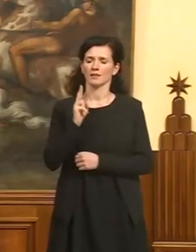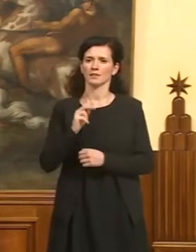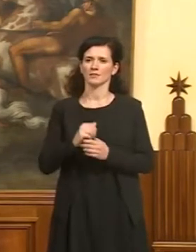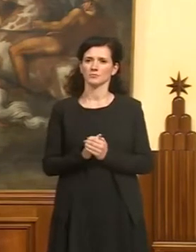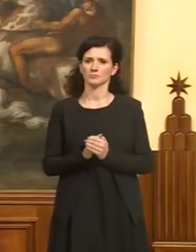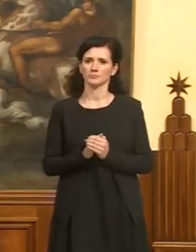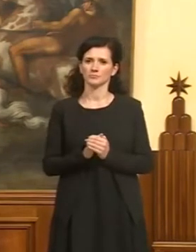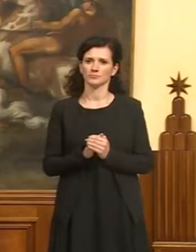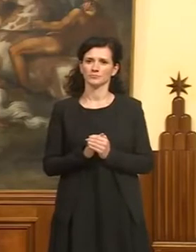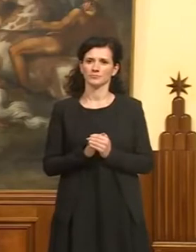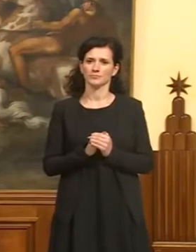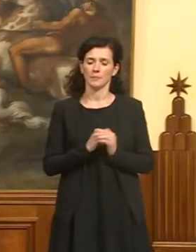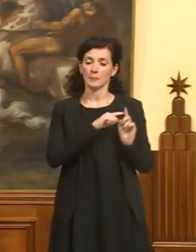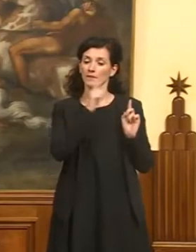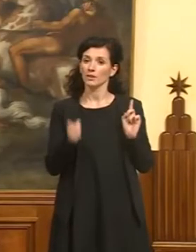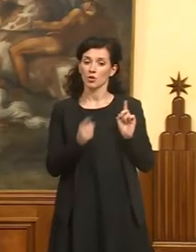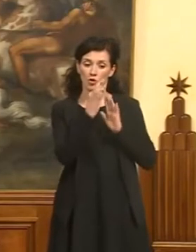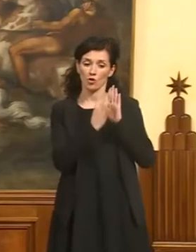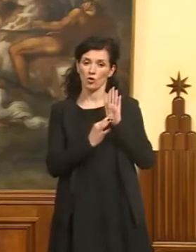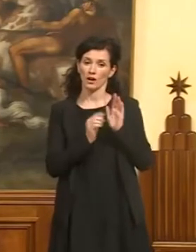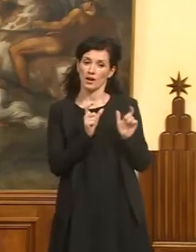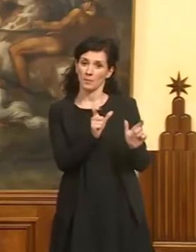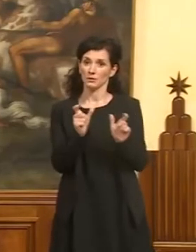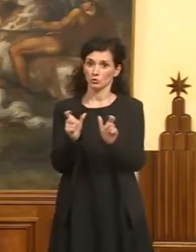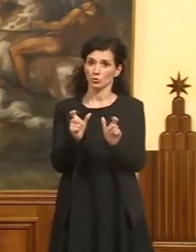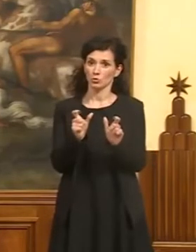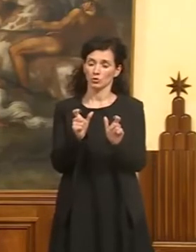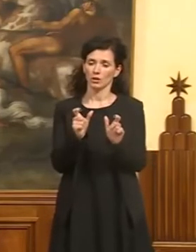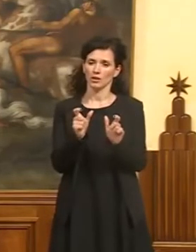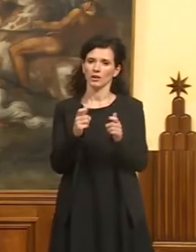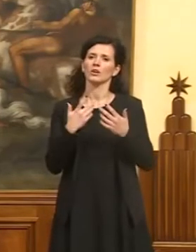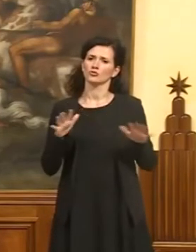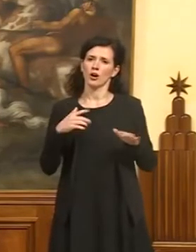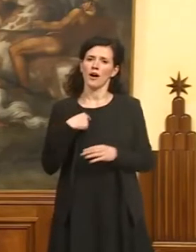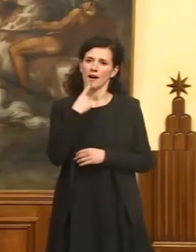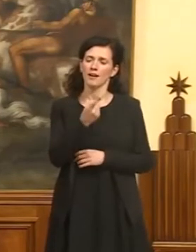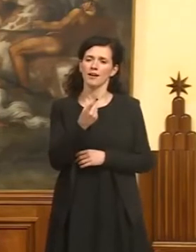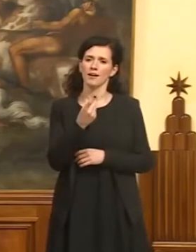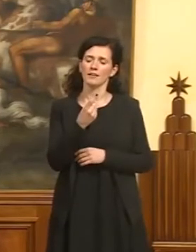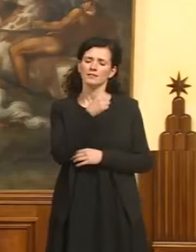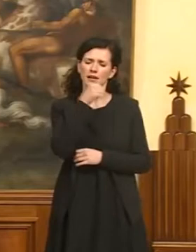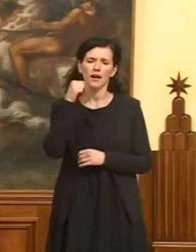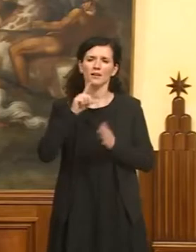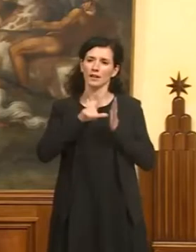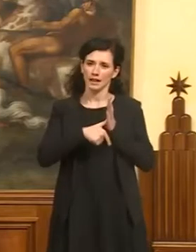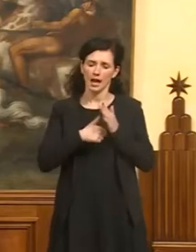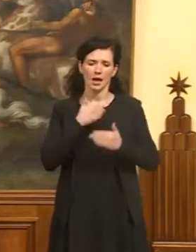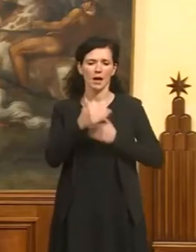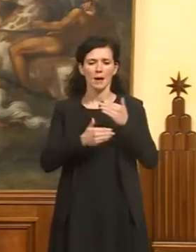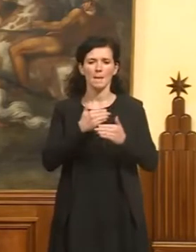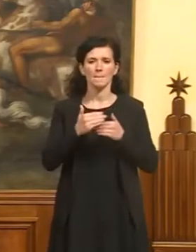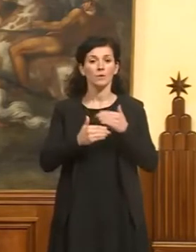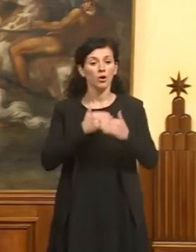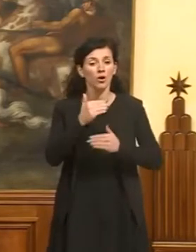misure sin qui adottate, l'ho già detto, richiedono tempo prima che possano spiegare i loro effetti.